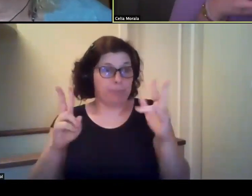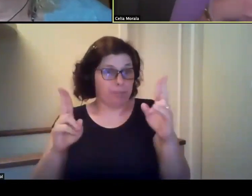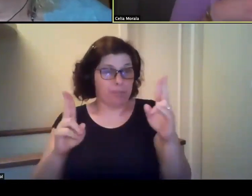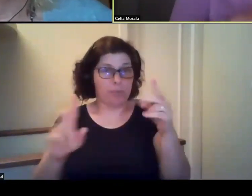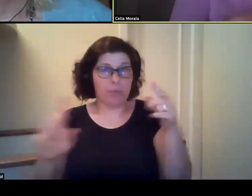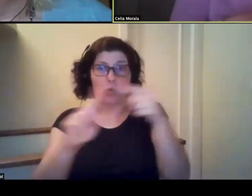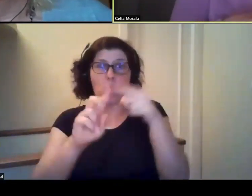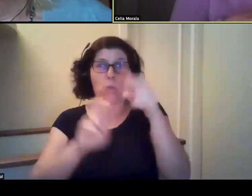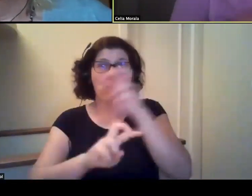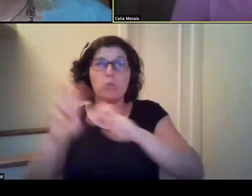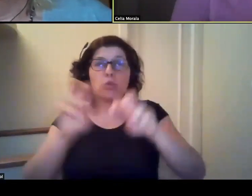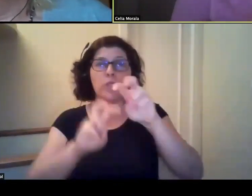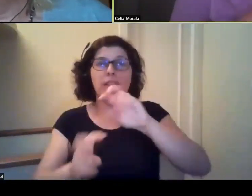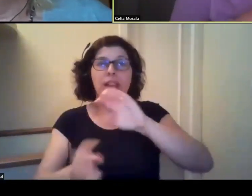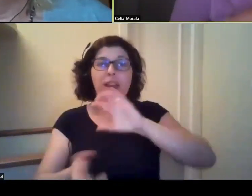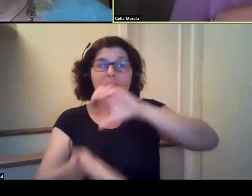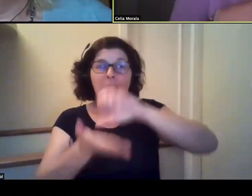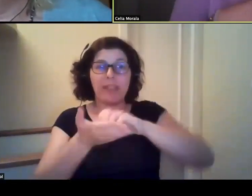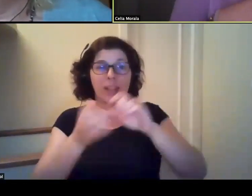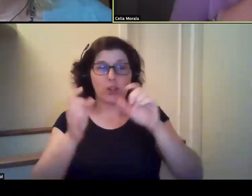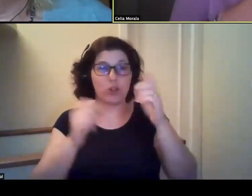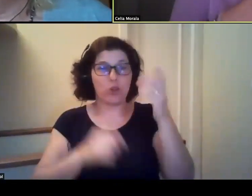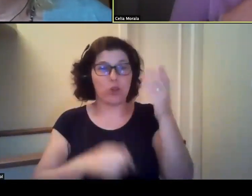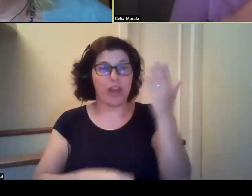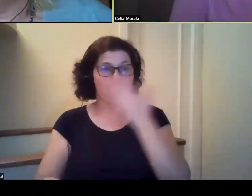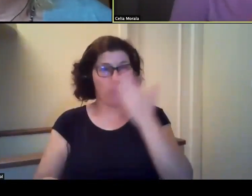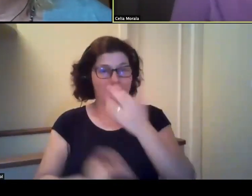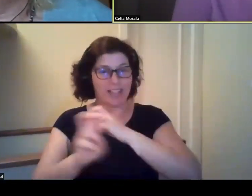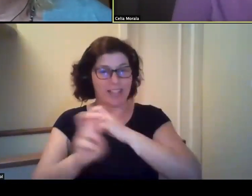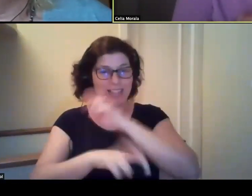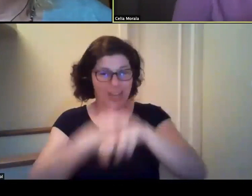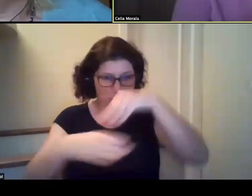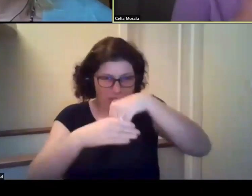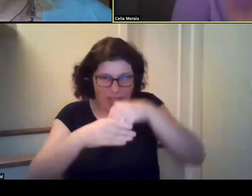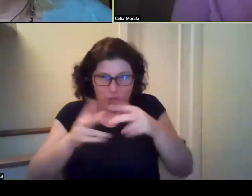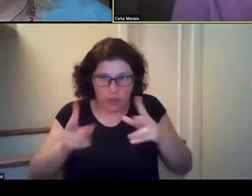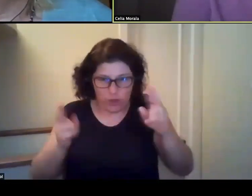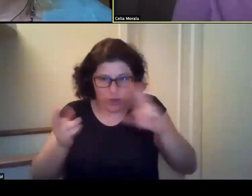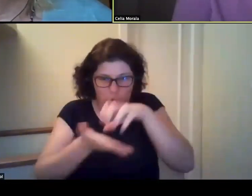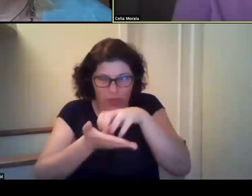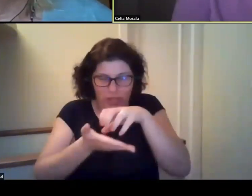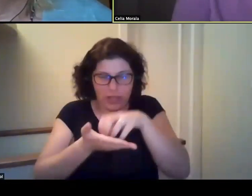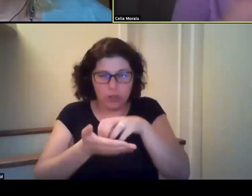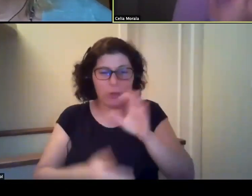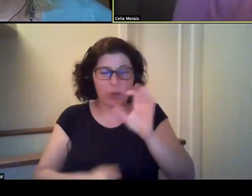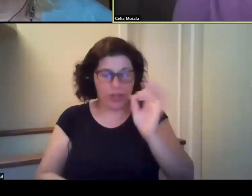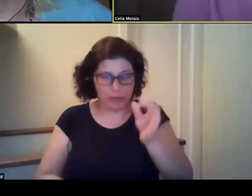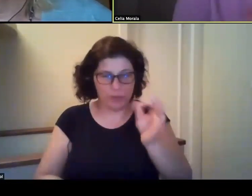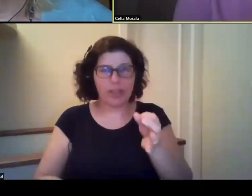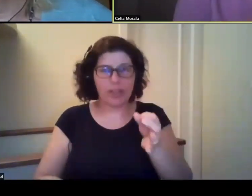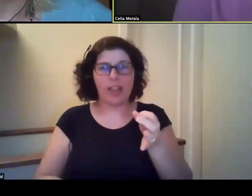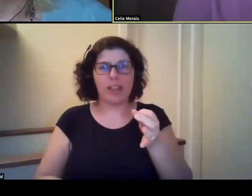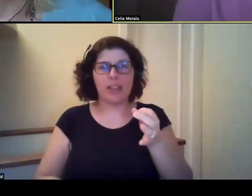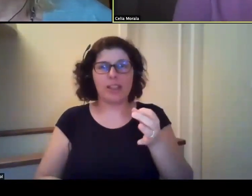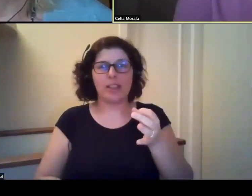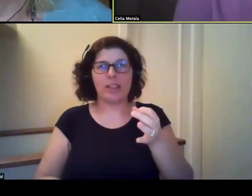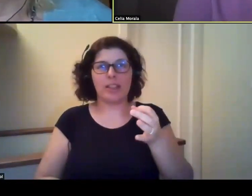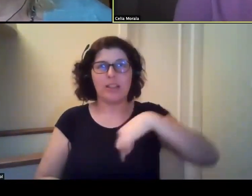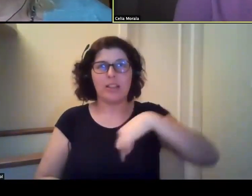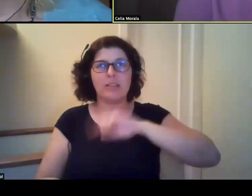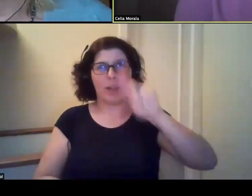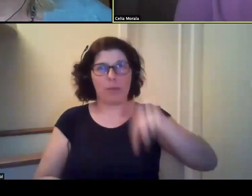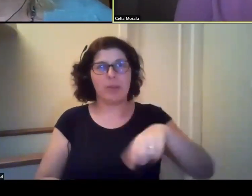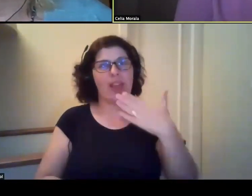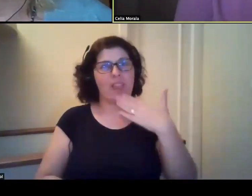del propio centro escolar, pero bueno, sí que creo que también es importante resaltar que abarcamos también más edades.